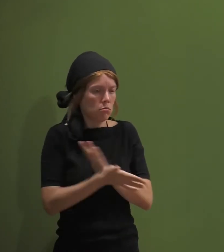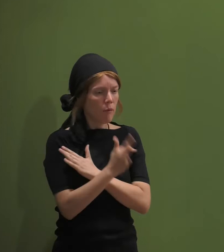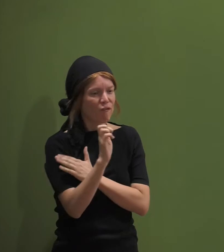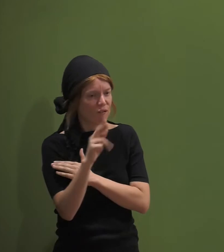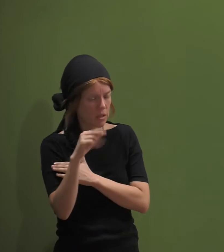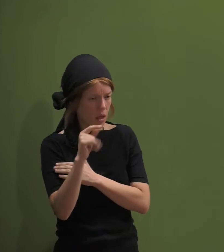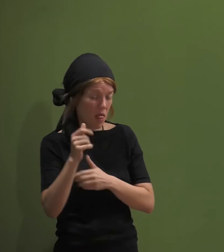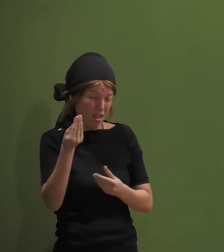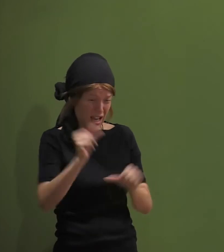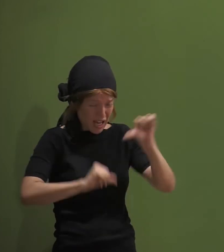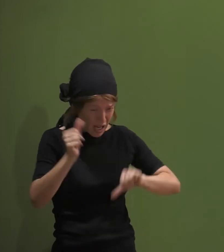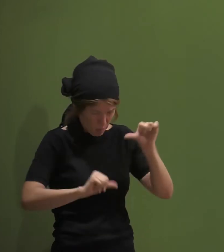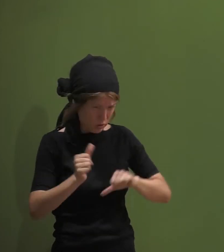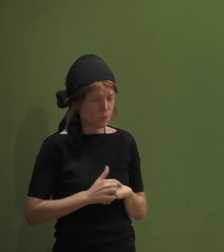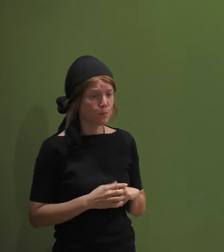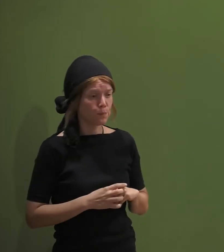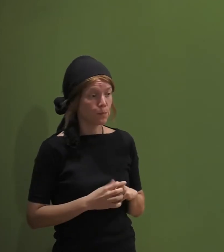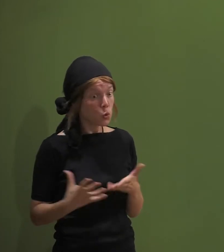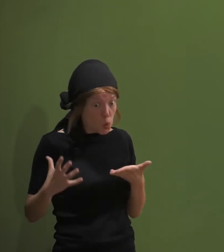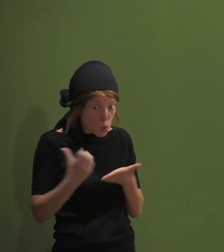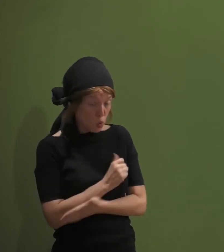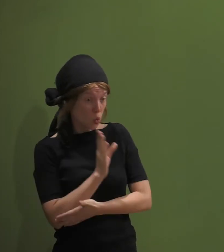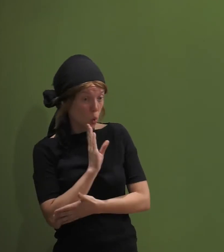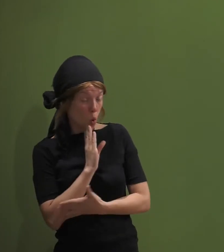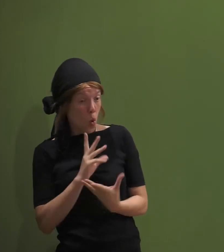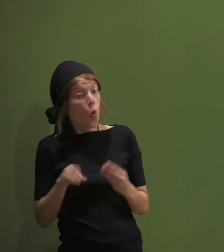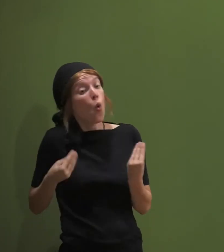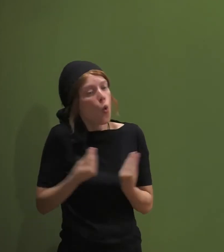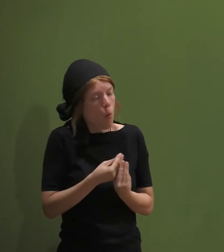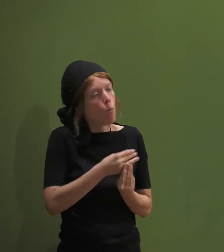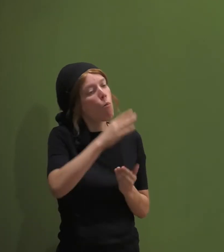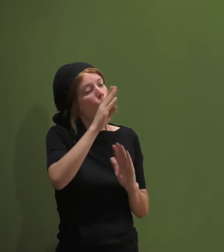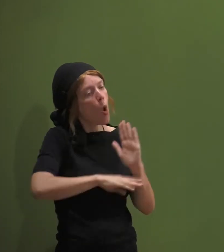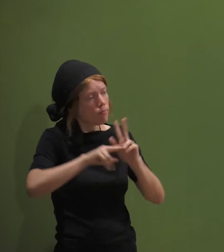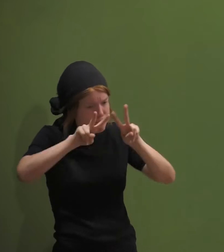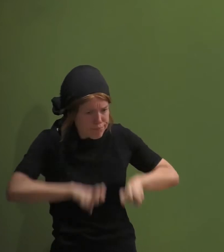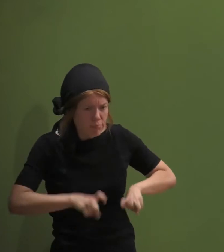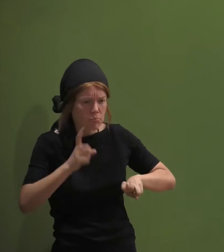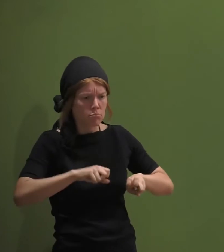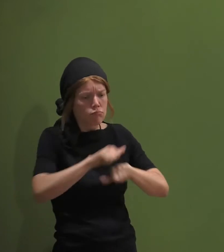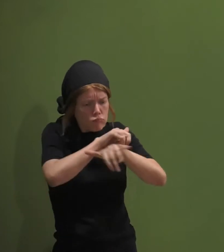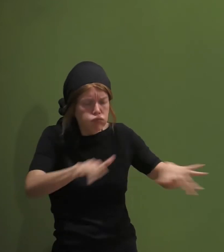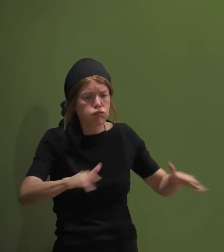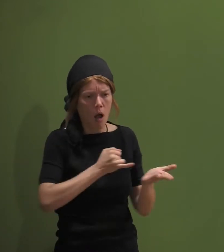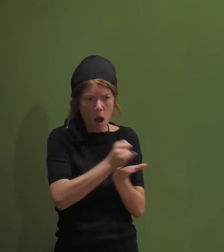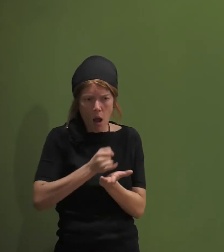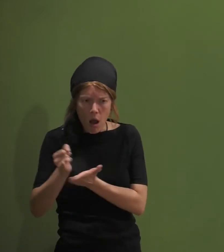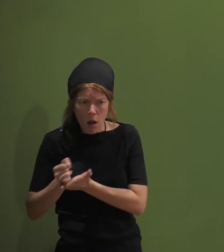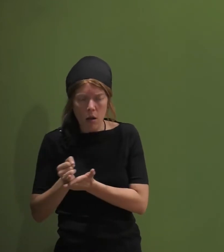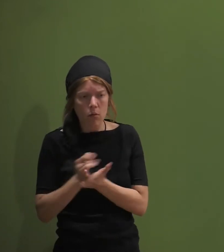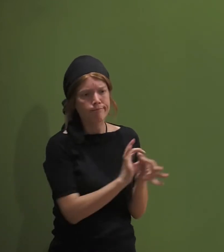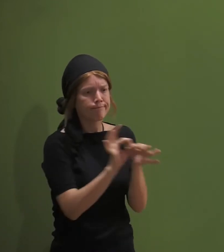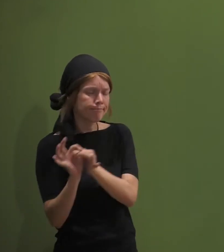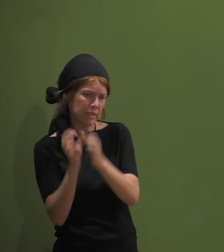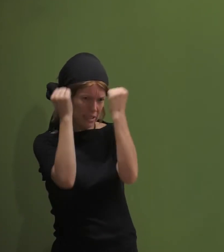fertilizantes químicos y fitosanitarios. Todo esto, junto con los distintos programas de investigación y extensión agraria llevados a cabo por